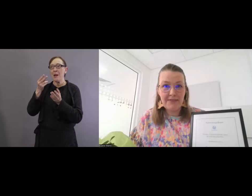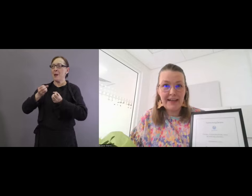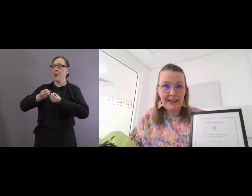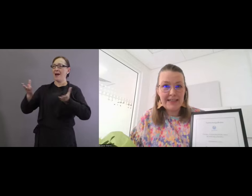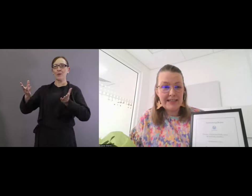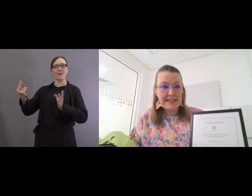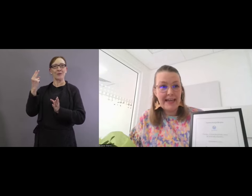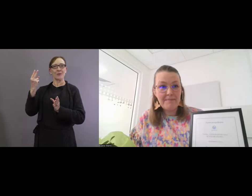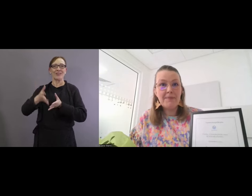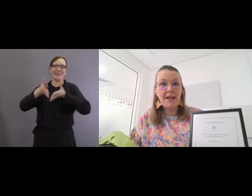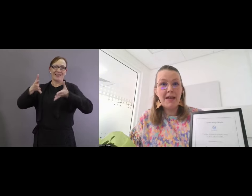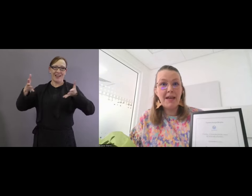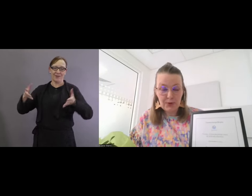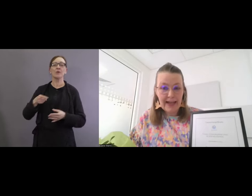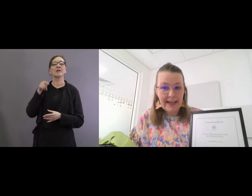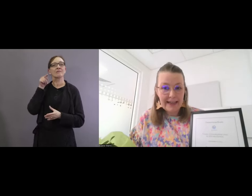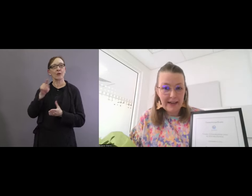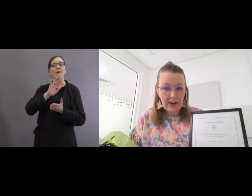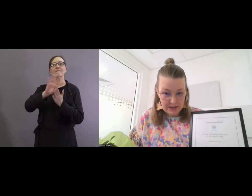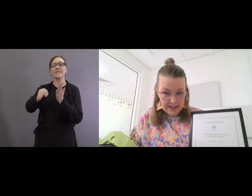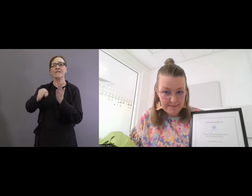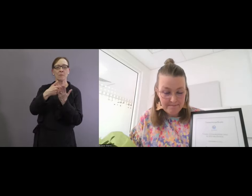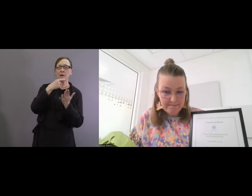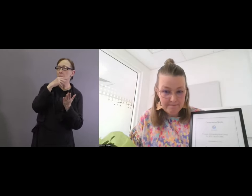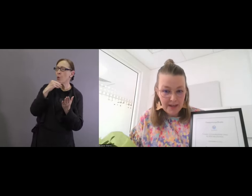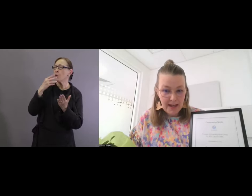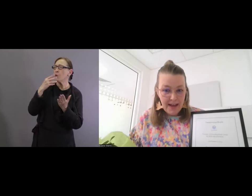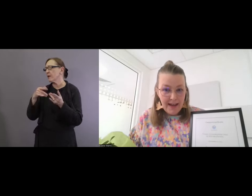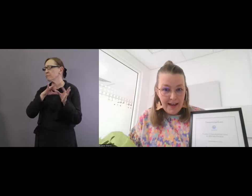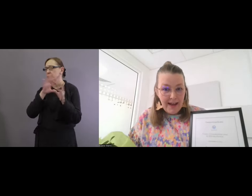kieli tasavertaisena siellä puhuttujen kielten kanssa.